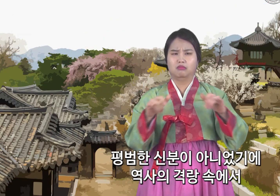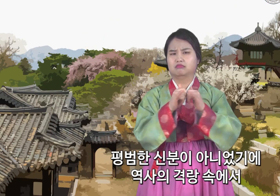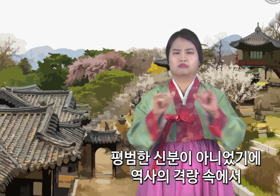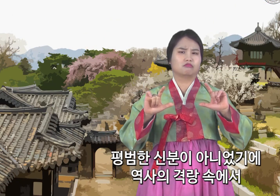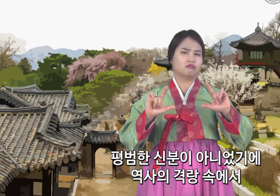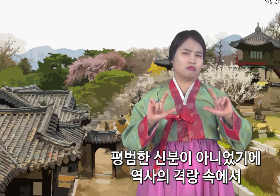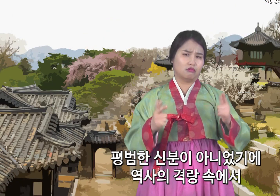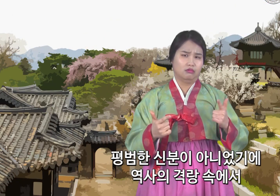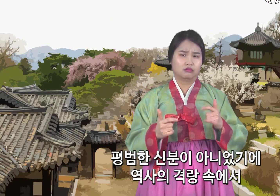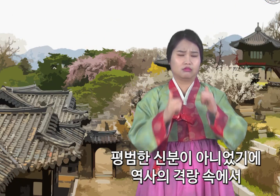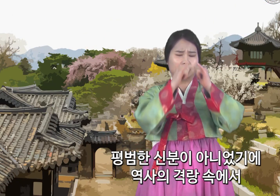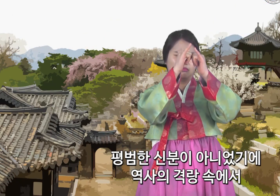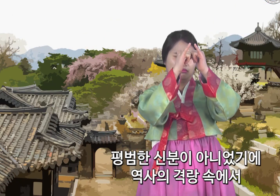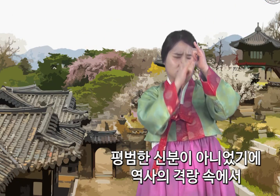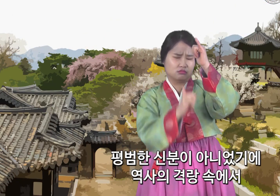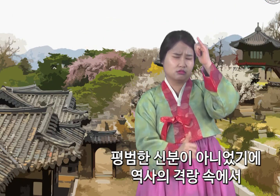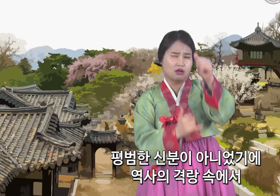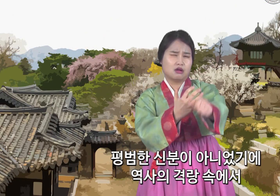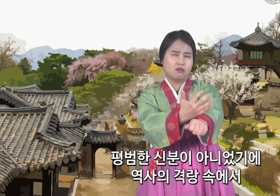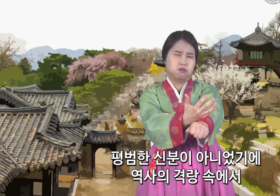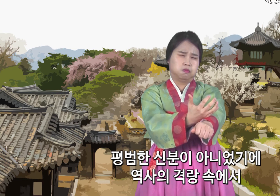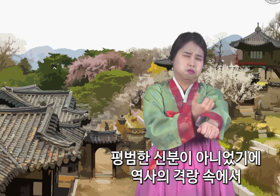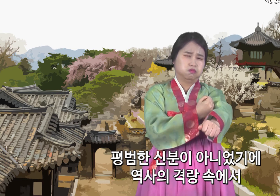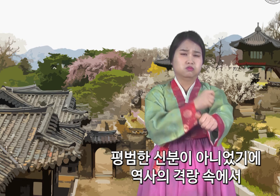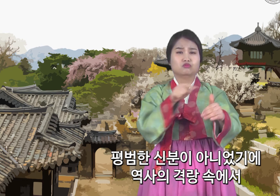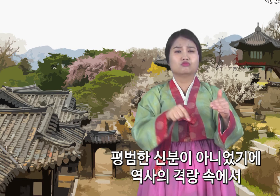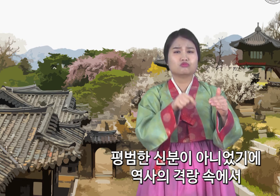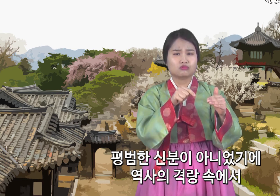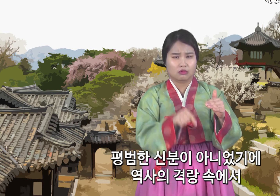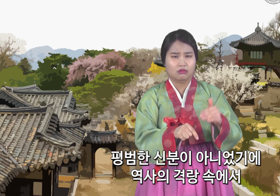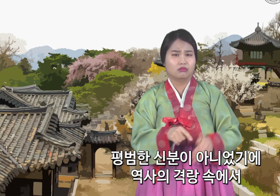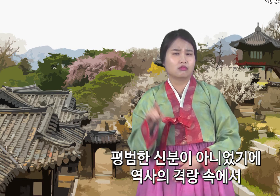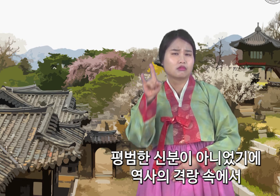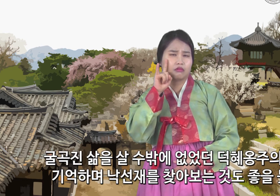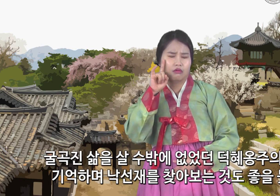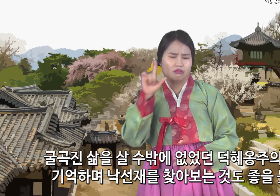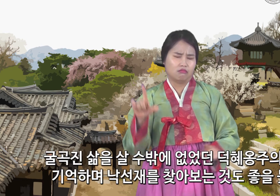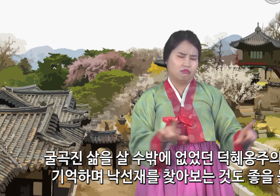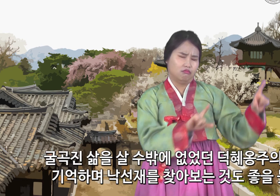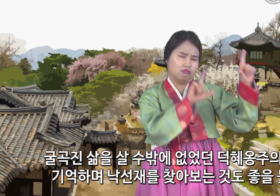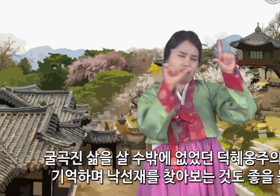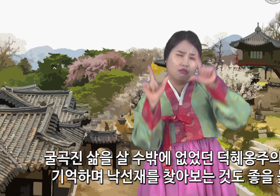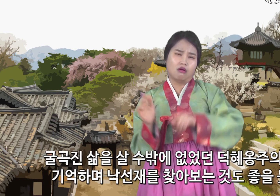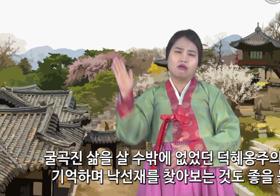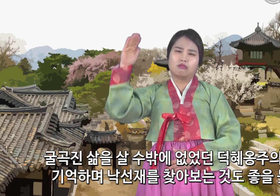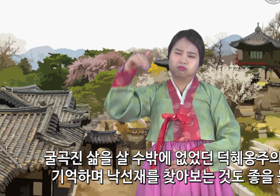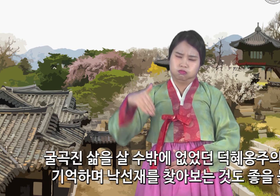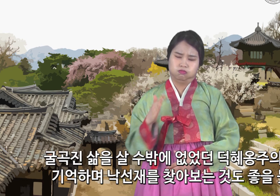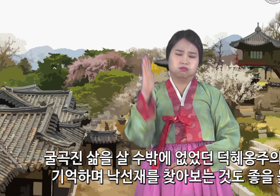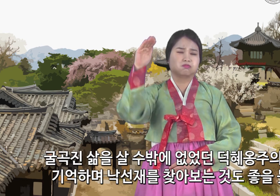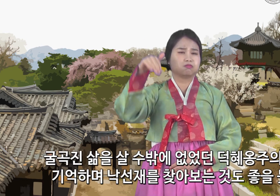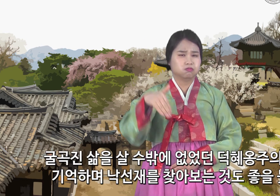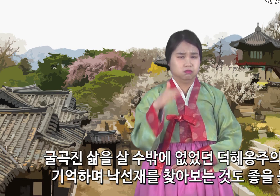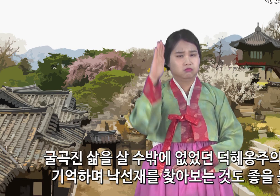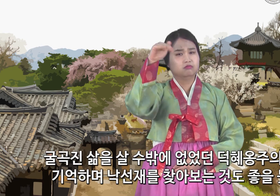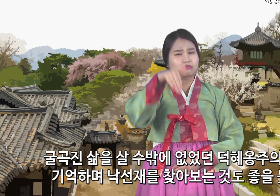평범한 신분이 아니었기에 역사의 경랑 속에서 굴곡진 삶을 살 수밖에 없었던